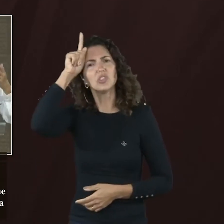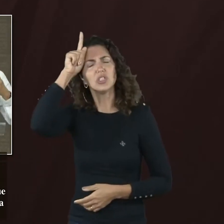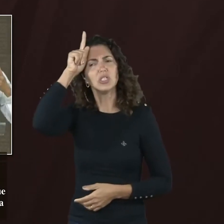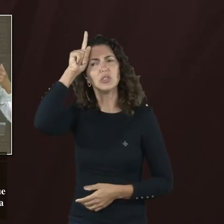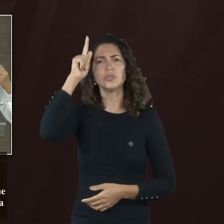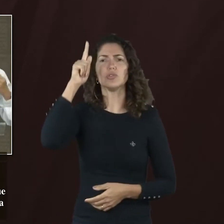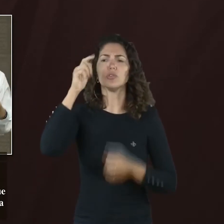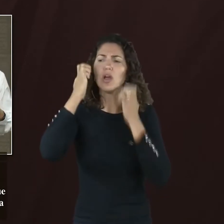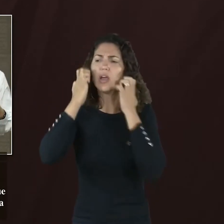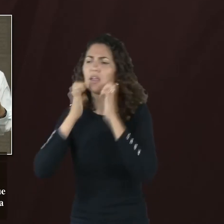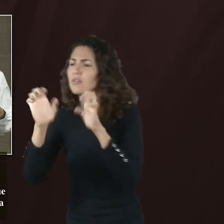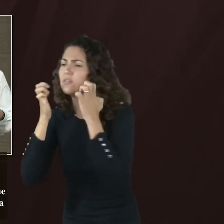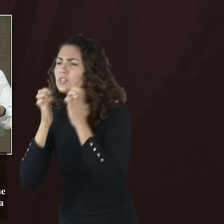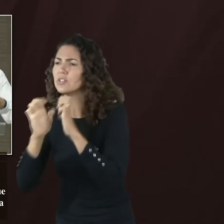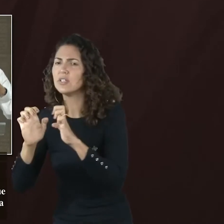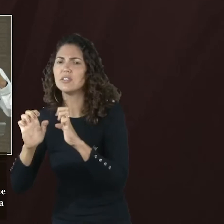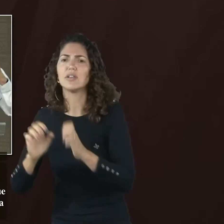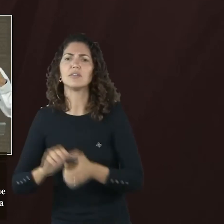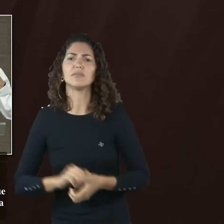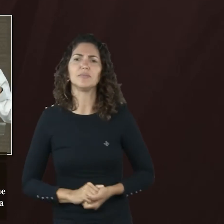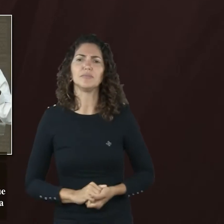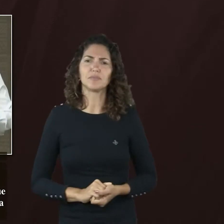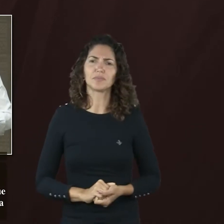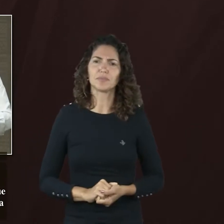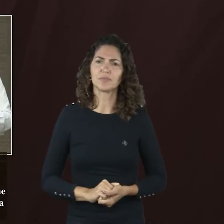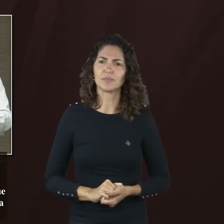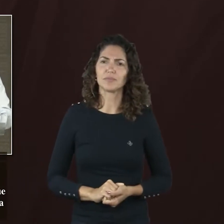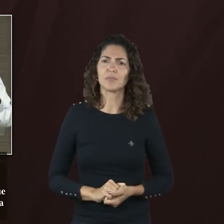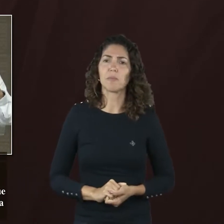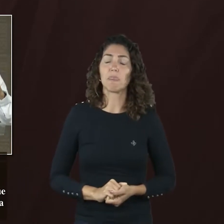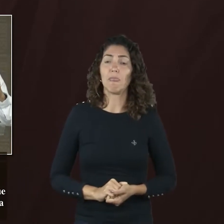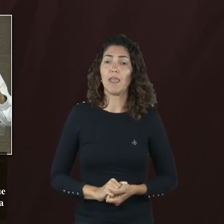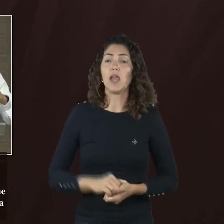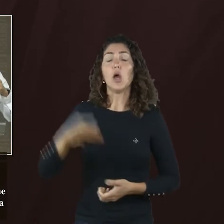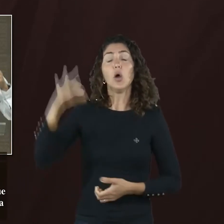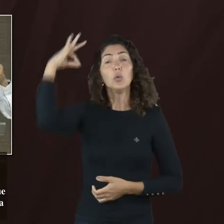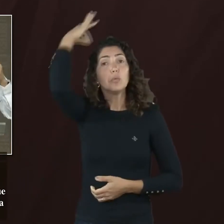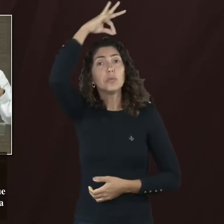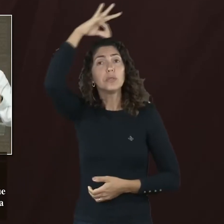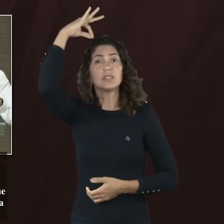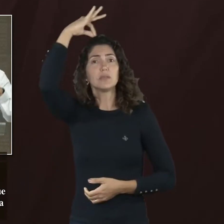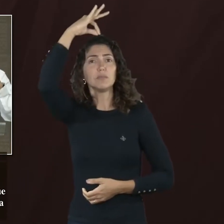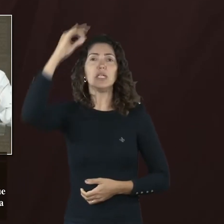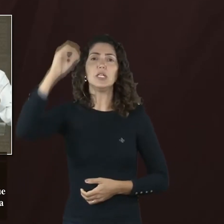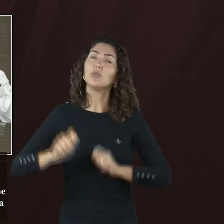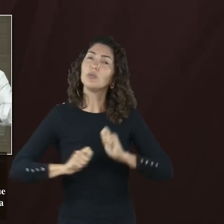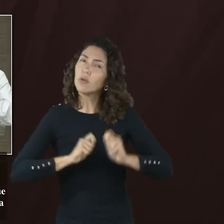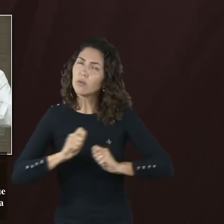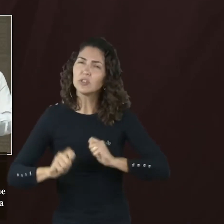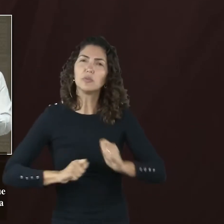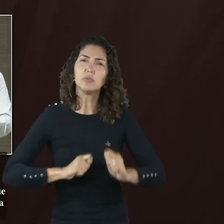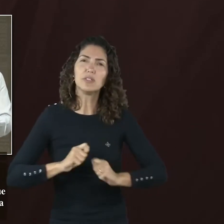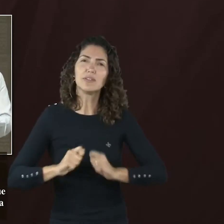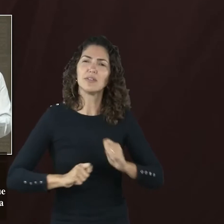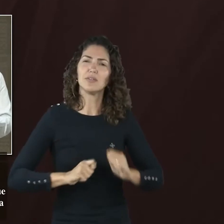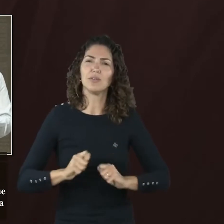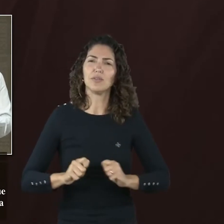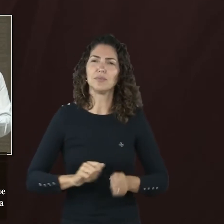irmãos, é o próprio Espírito. Ele é o administrador. Para ele, irmãos, ele vai administrar da melhor maneira